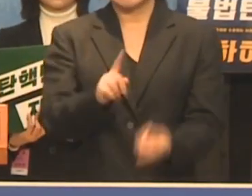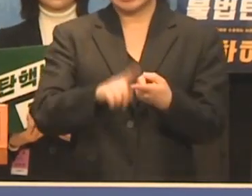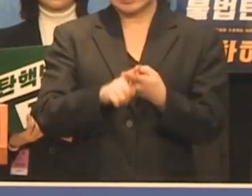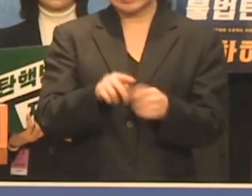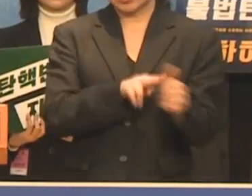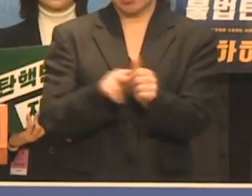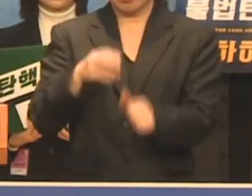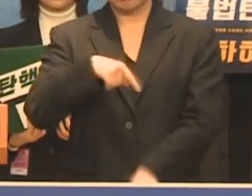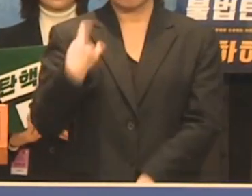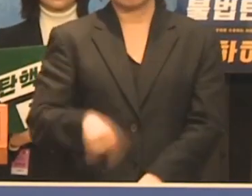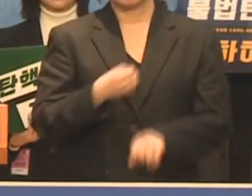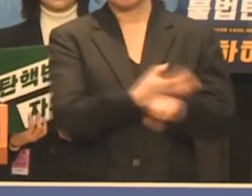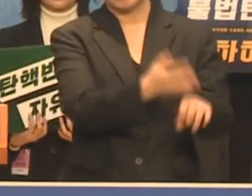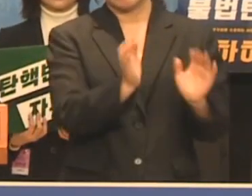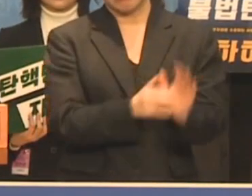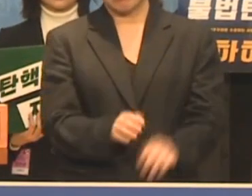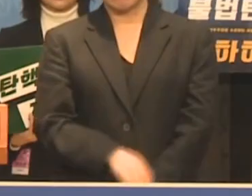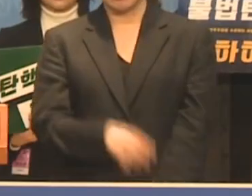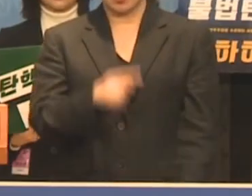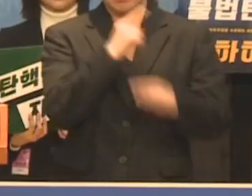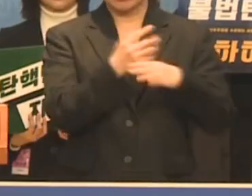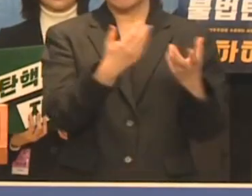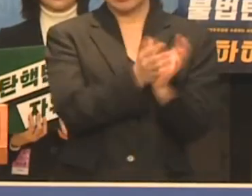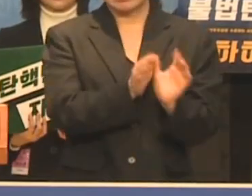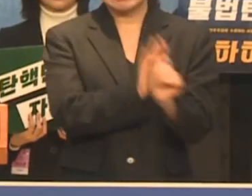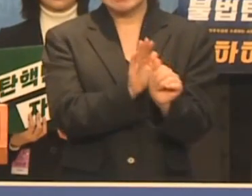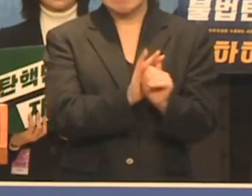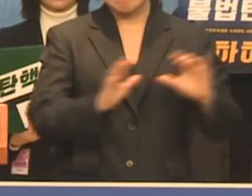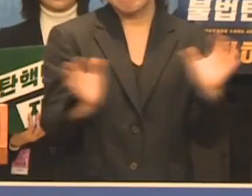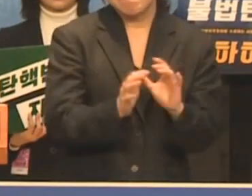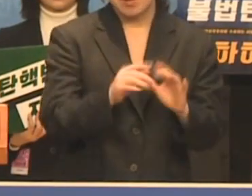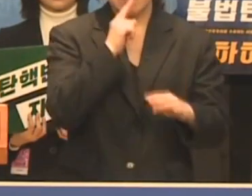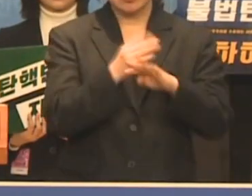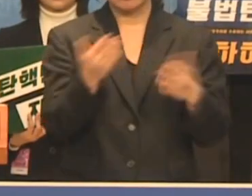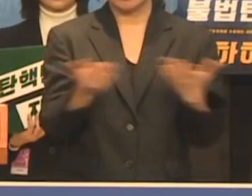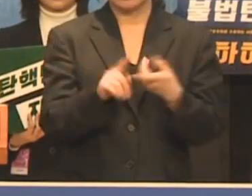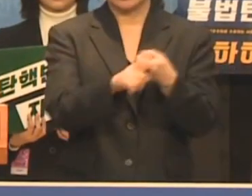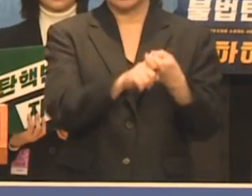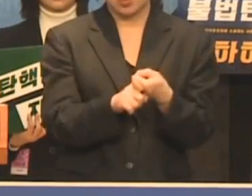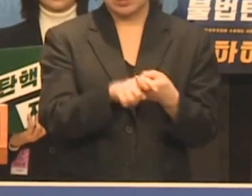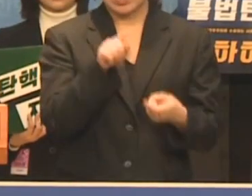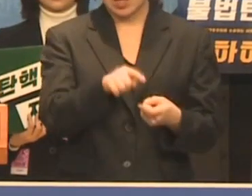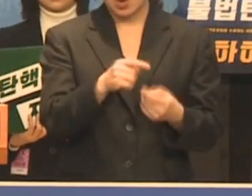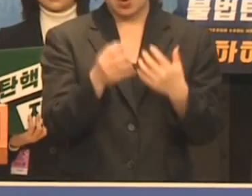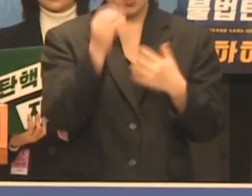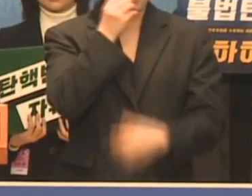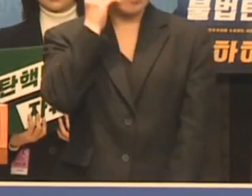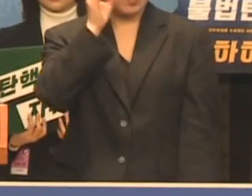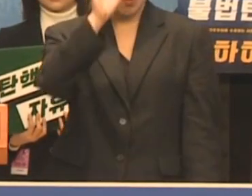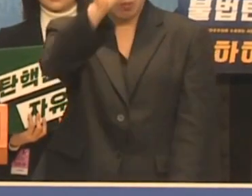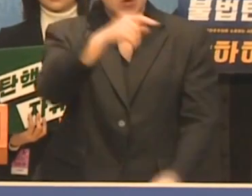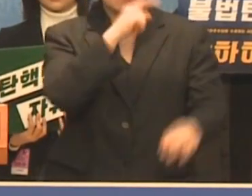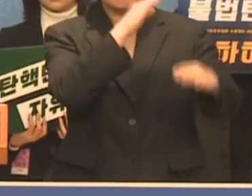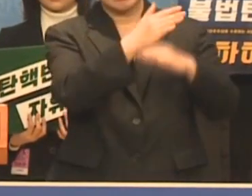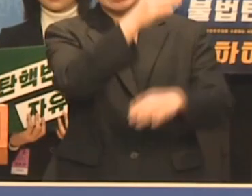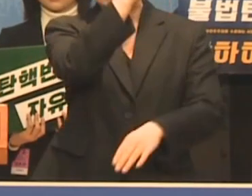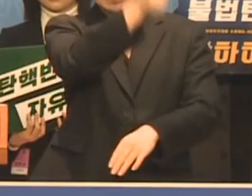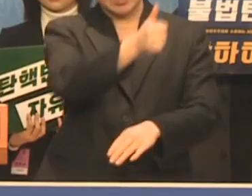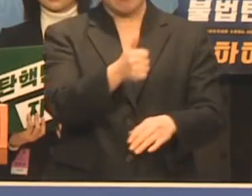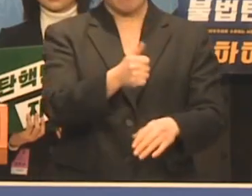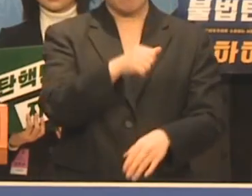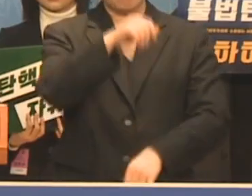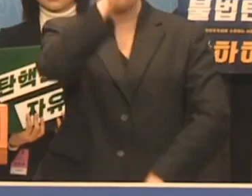중국에 유출하였습니다. 더불어민주당의 강력한 지지 세력인 민주노총과 대진연의 홈페이지에는 김정은을 찬양하는 글들이